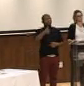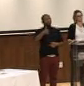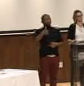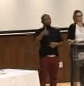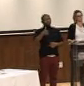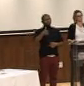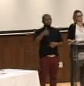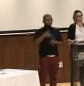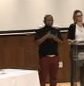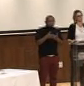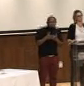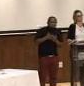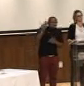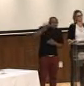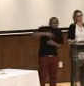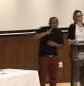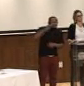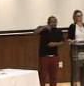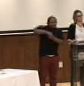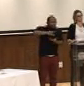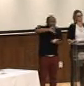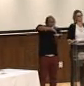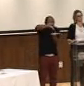gentileza, confiram se isso está nos campi de vocês.